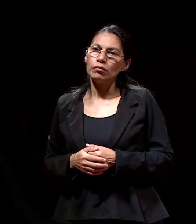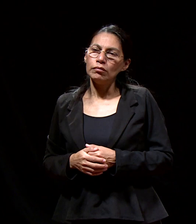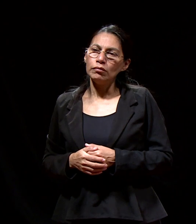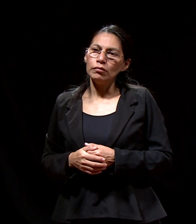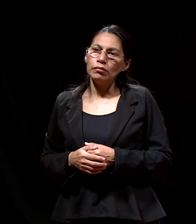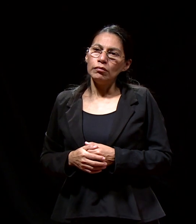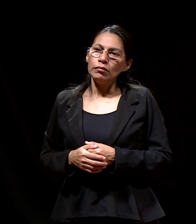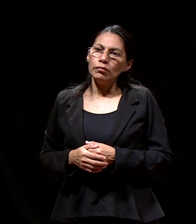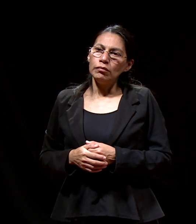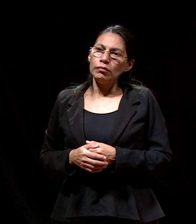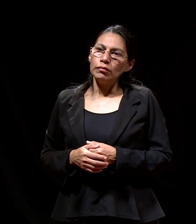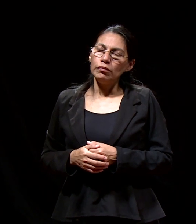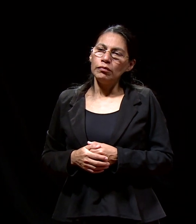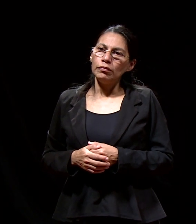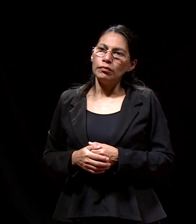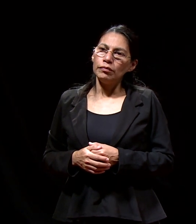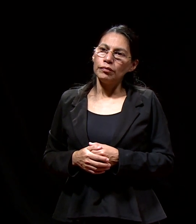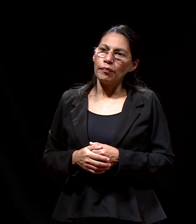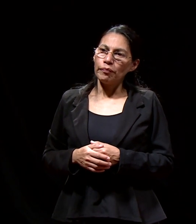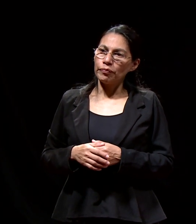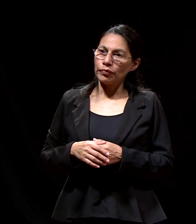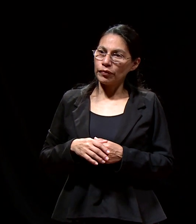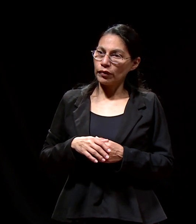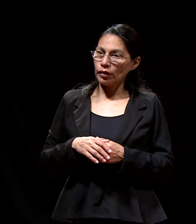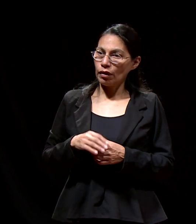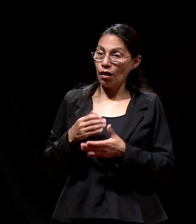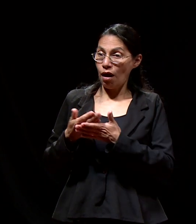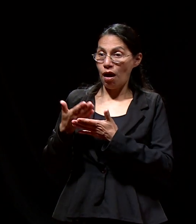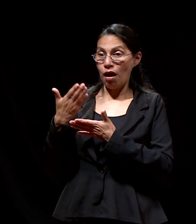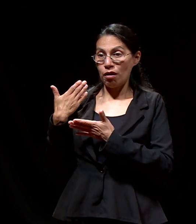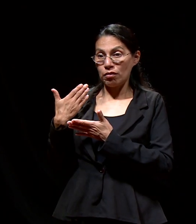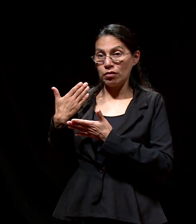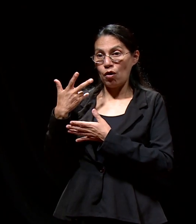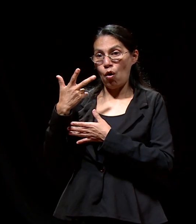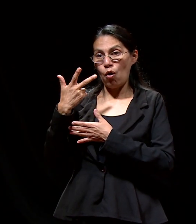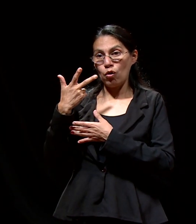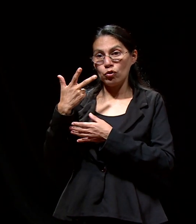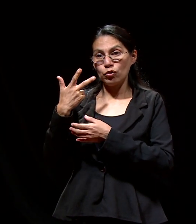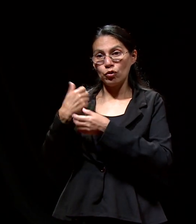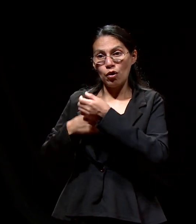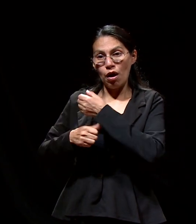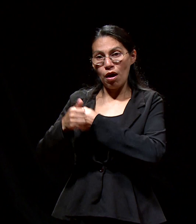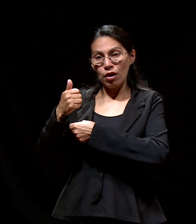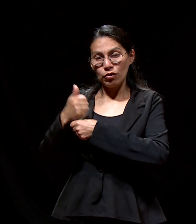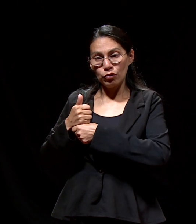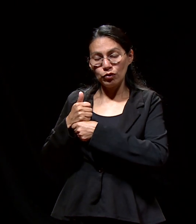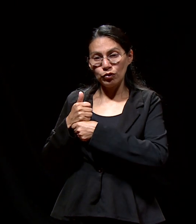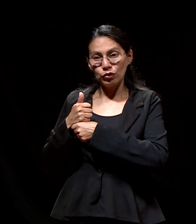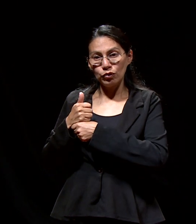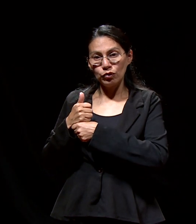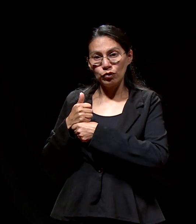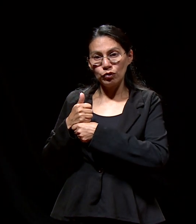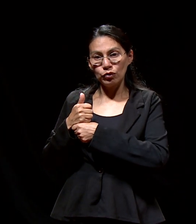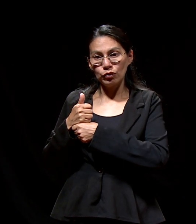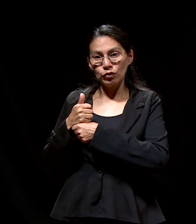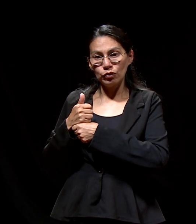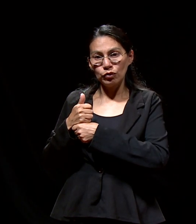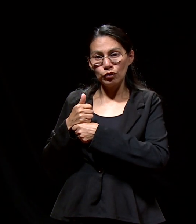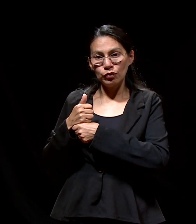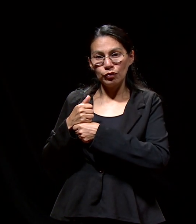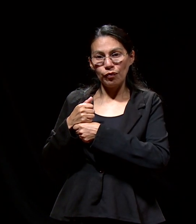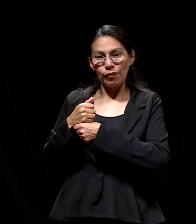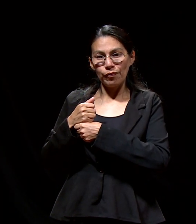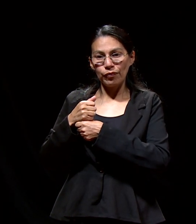necesitábamos ya tener más bien teníamos ya 8 años de contrato en el sistema educativo pero no